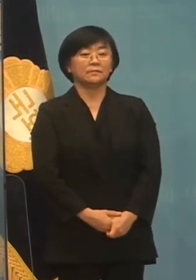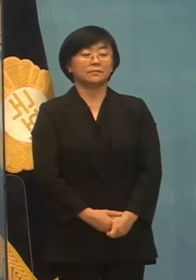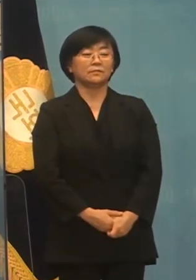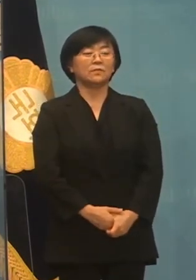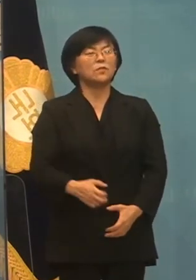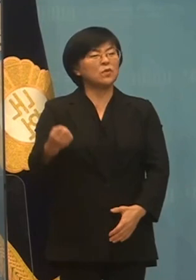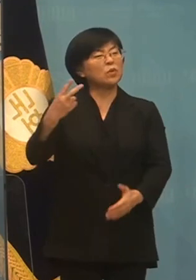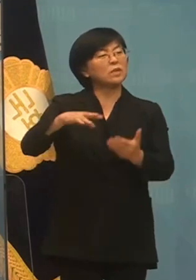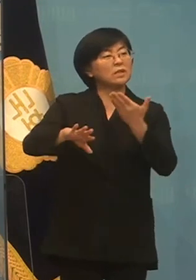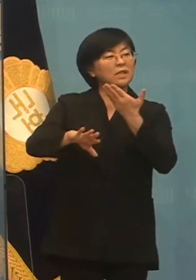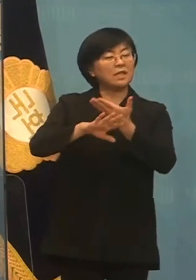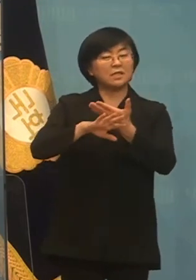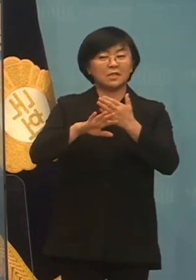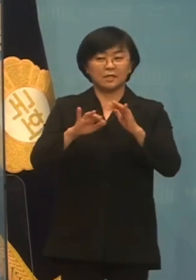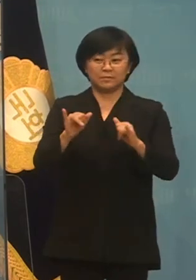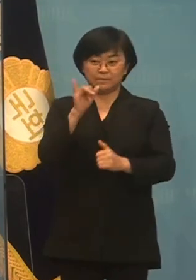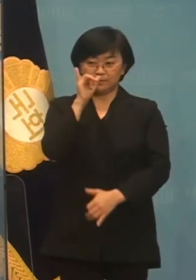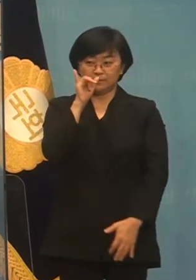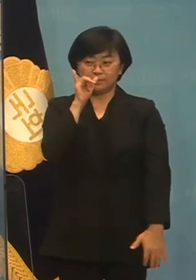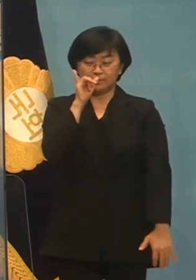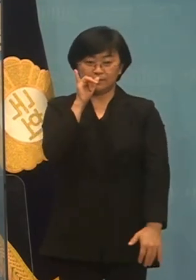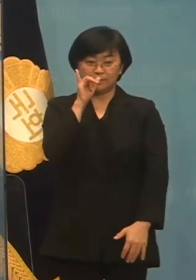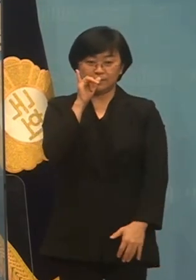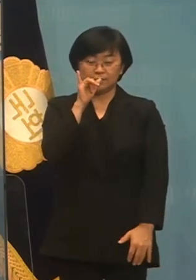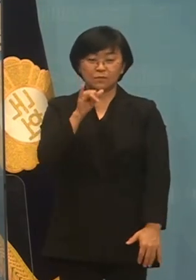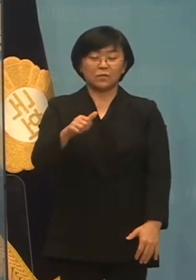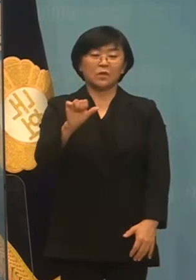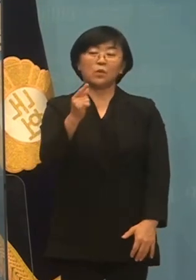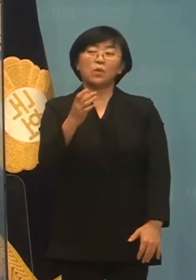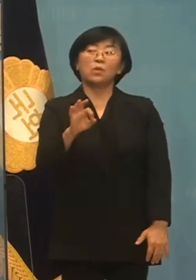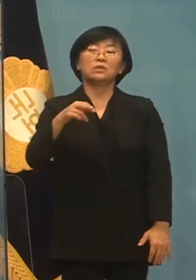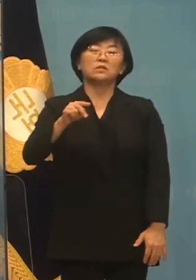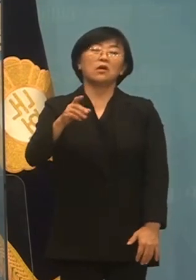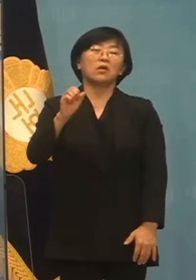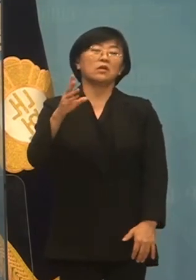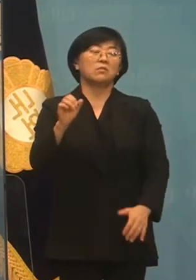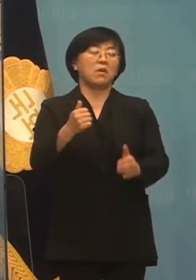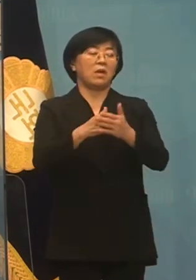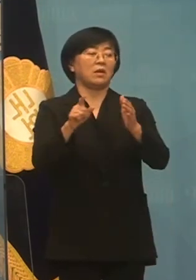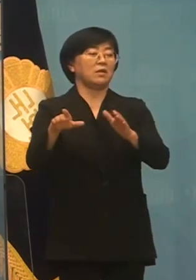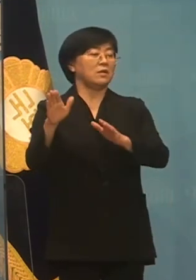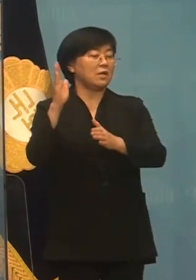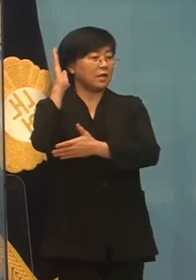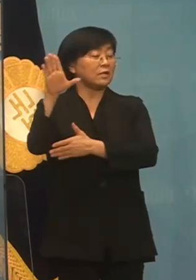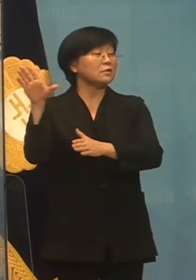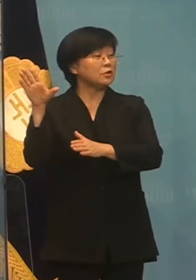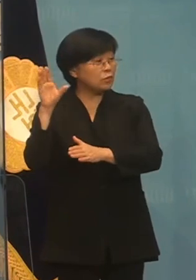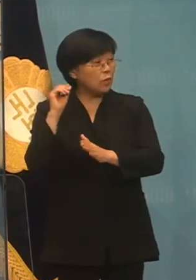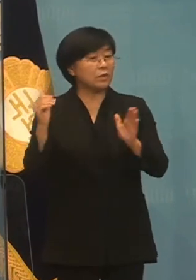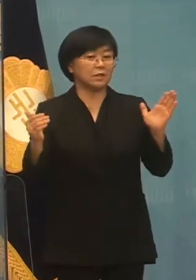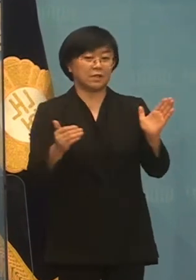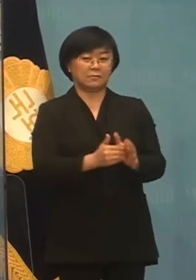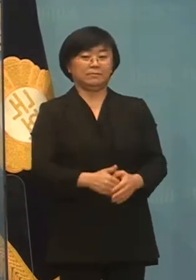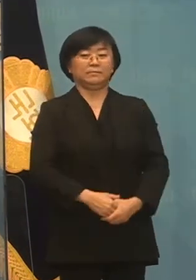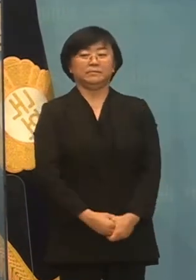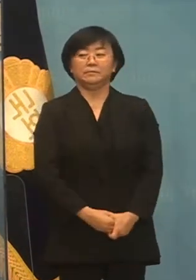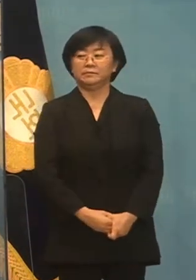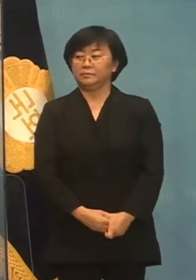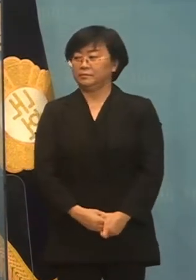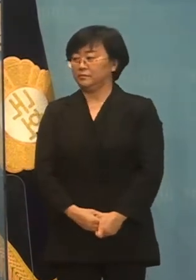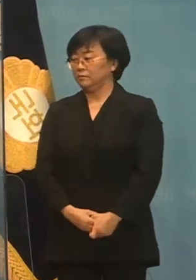플랫폼의 또 다른 구성원이기도 하신 홍성현님의 이야기를 듣고 기자회견 마치도록 하겠습니다.